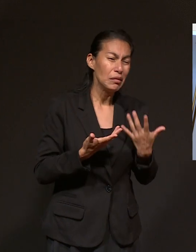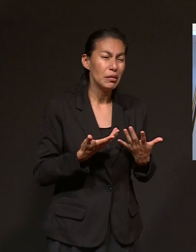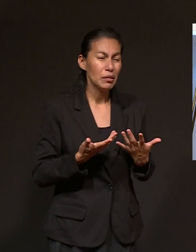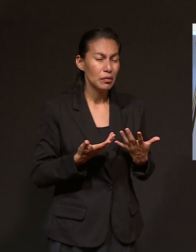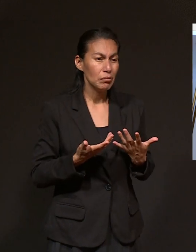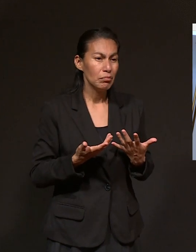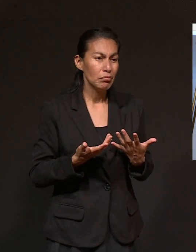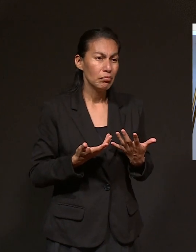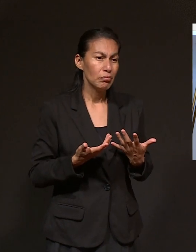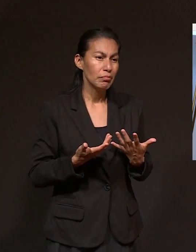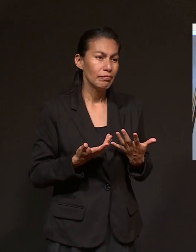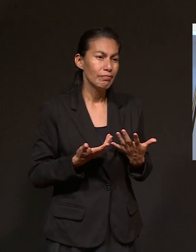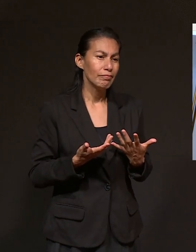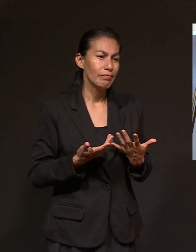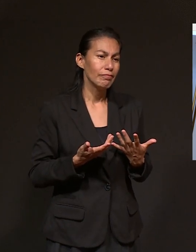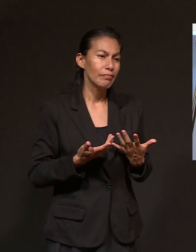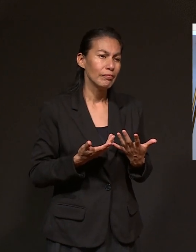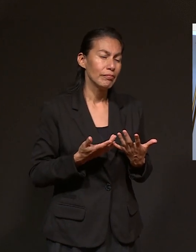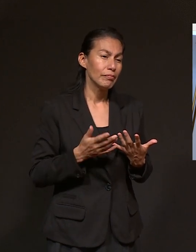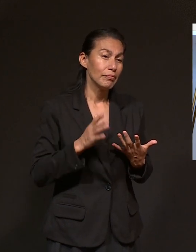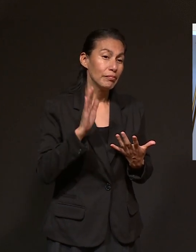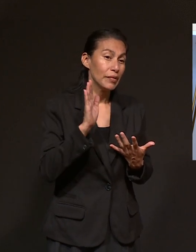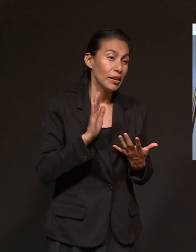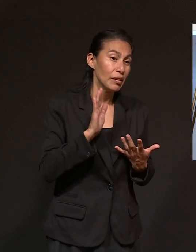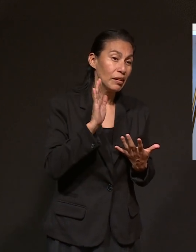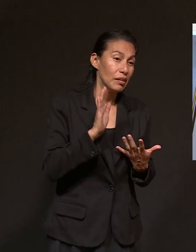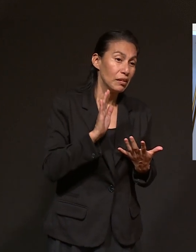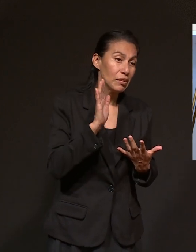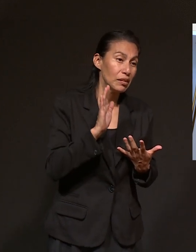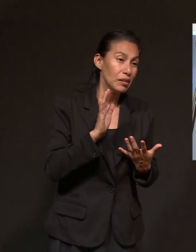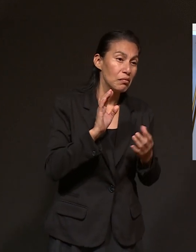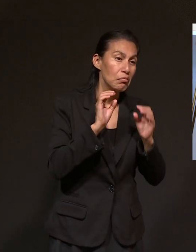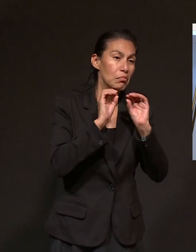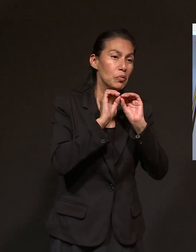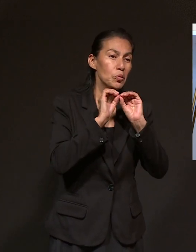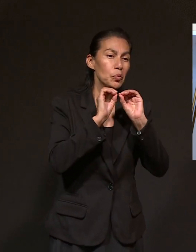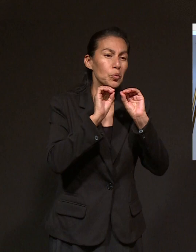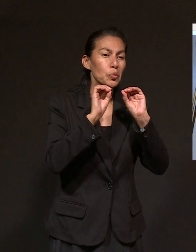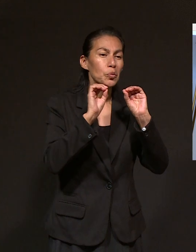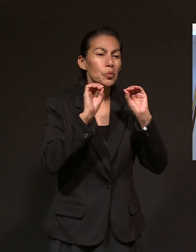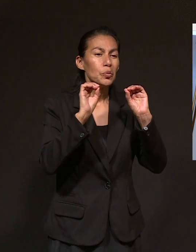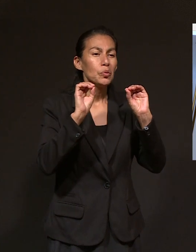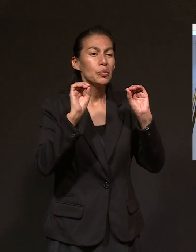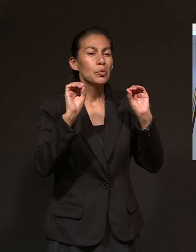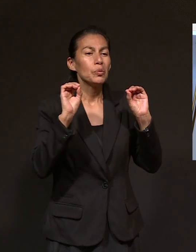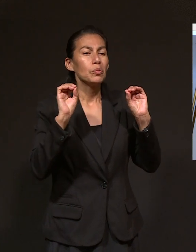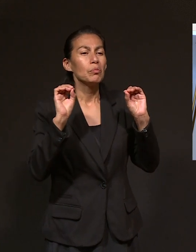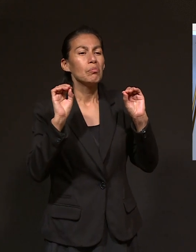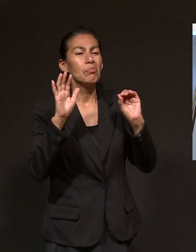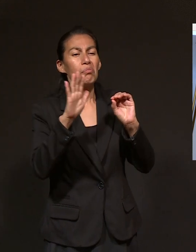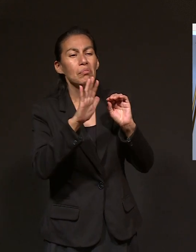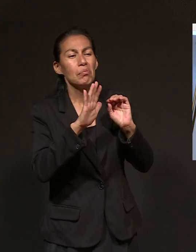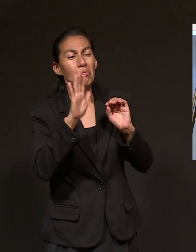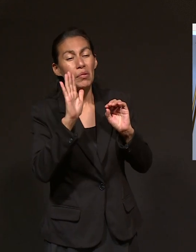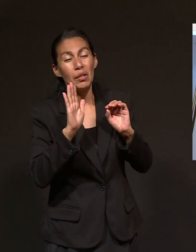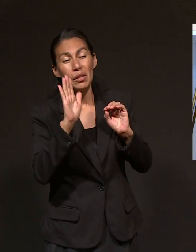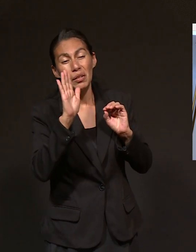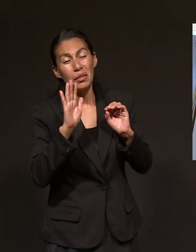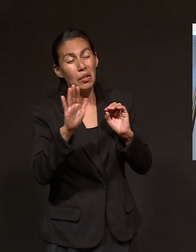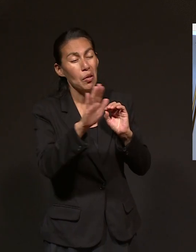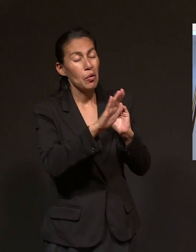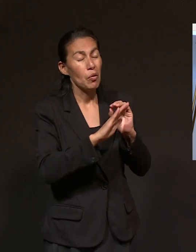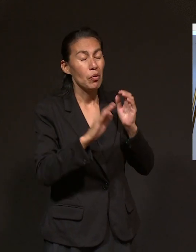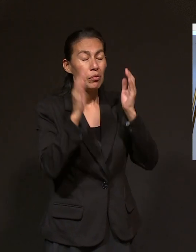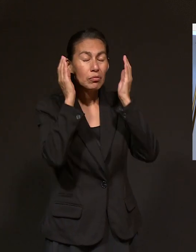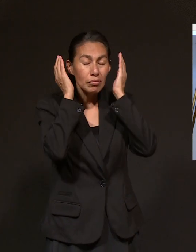cuando lloramos, gemimos, y nadie parece escuchar, si hay alguien que escucha,